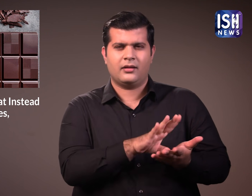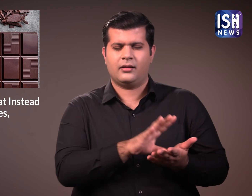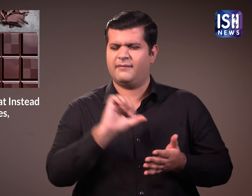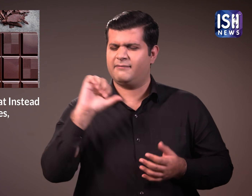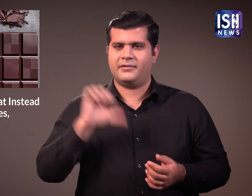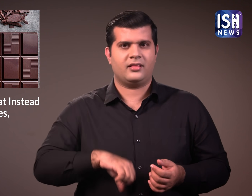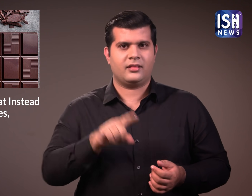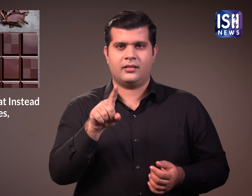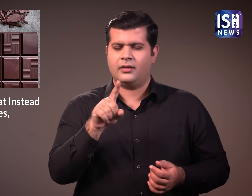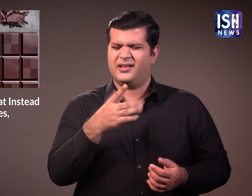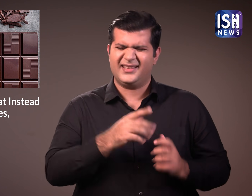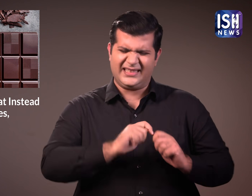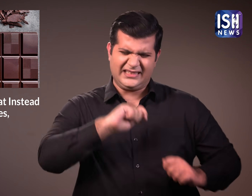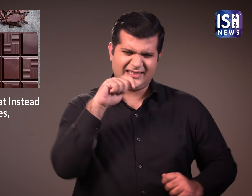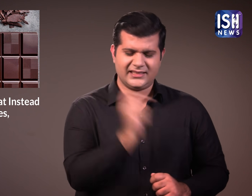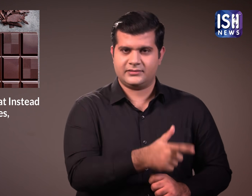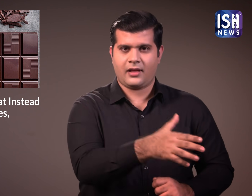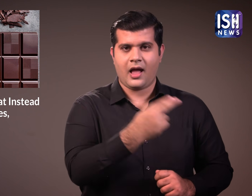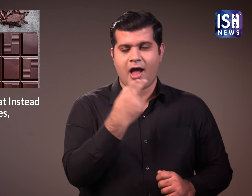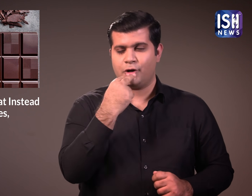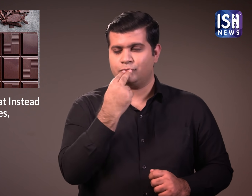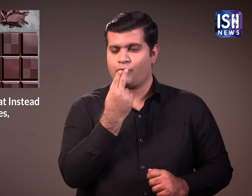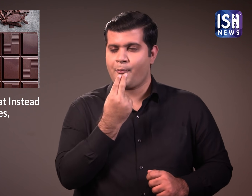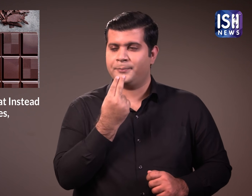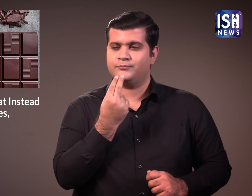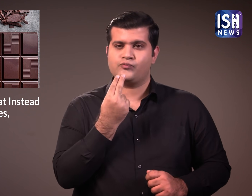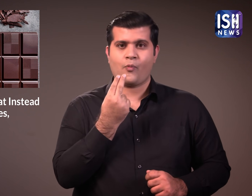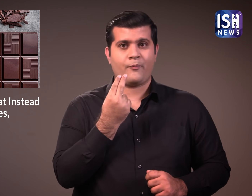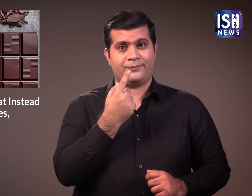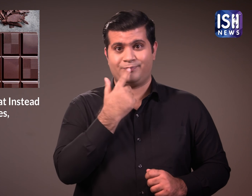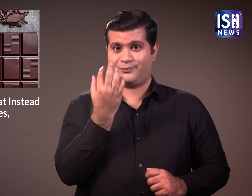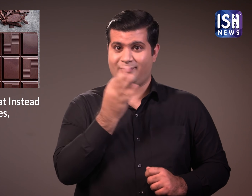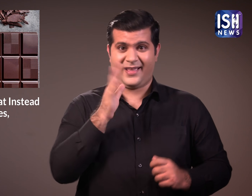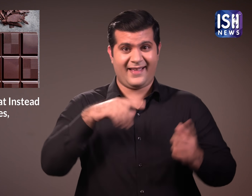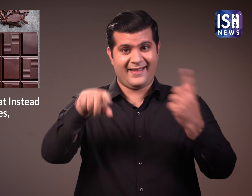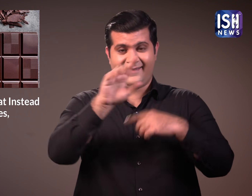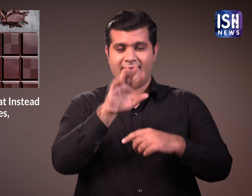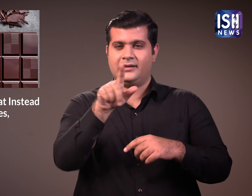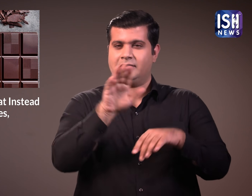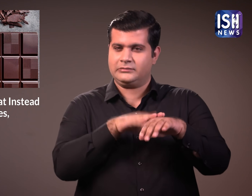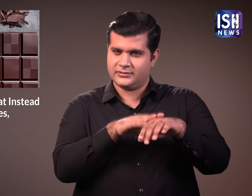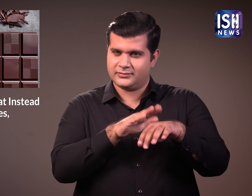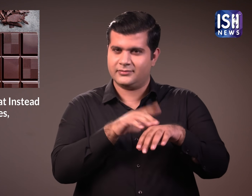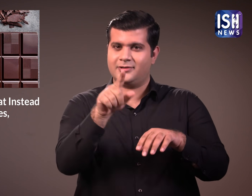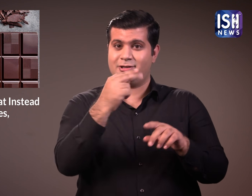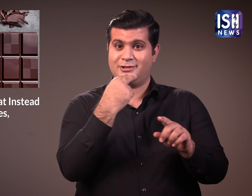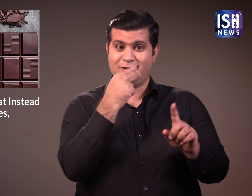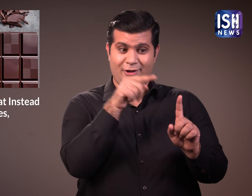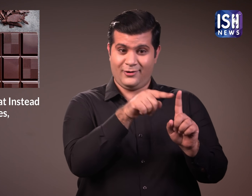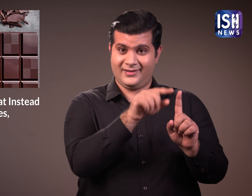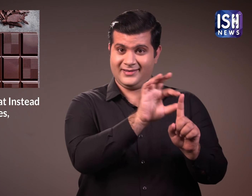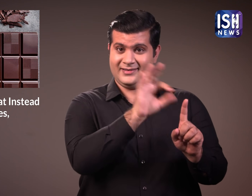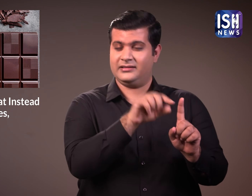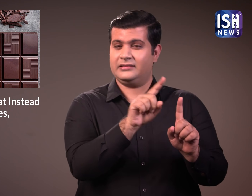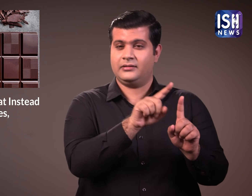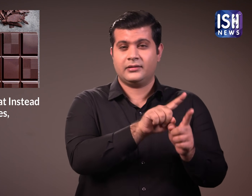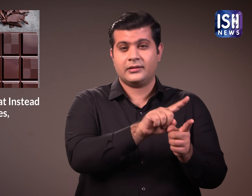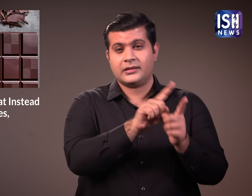कुछ भी दे सकते है। चॉकलेट की जगा डाक चॉकलेट ले जो